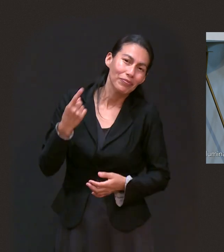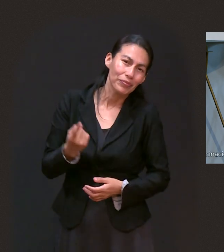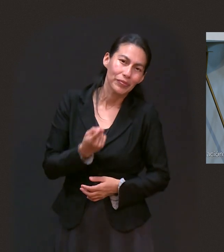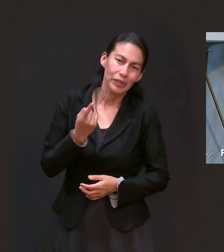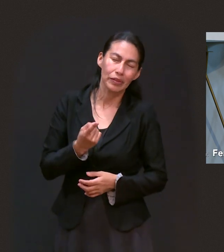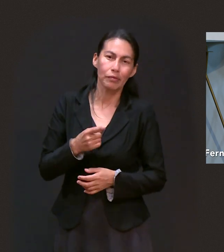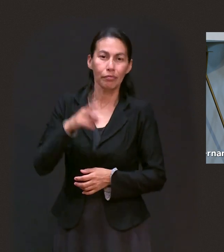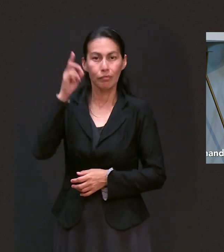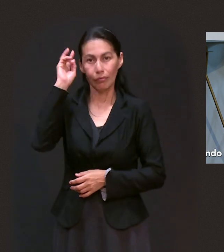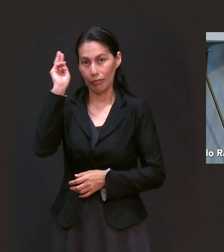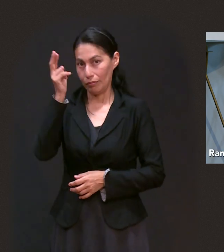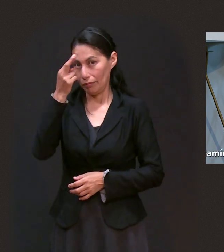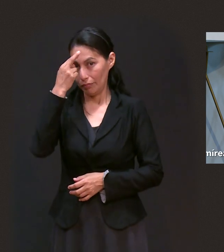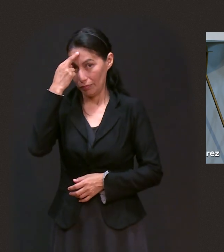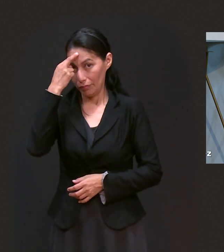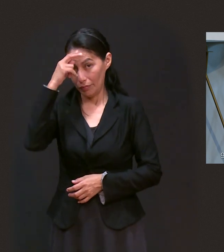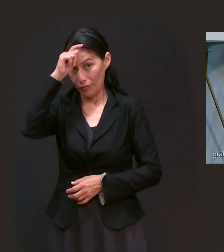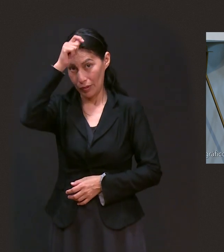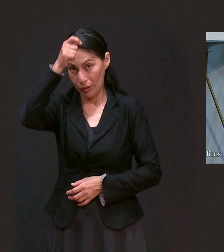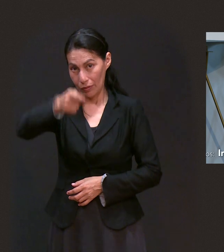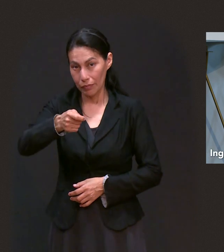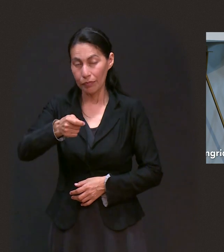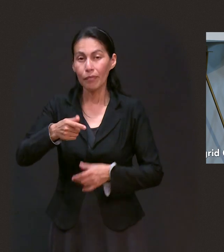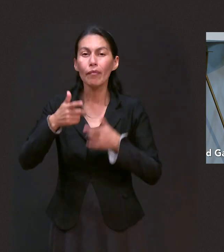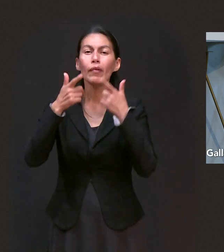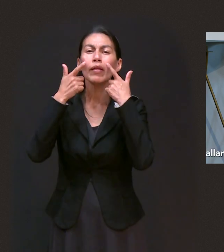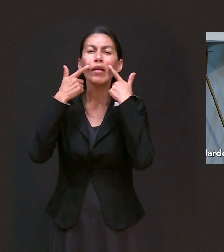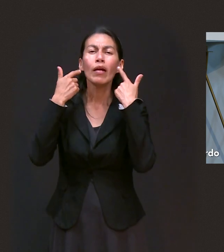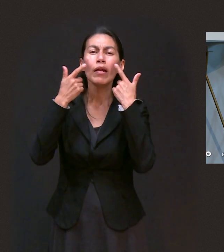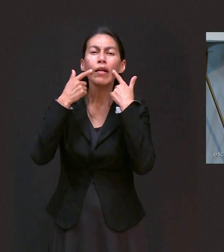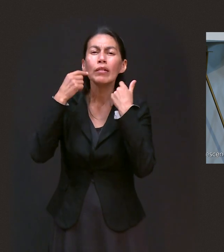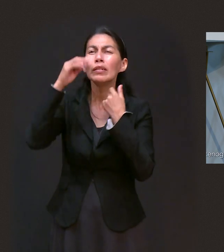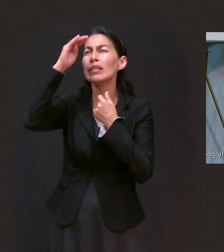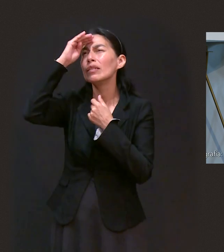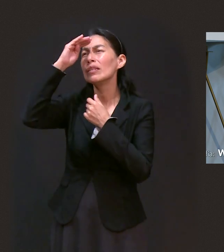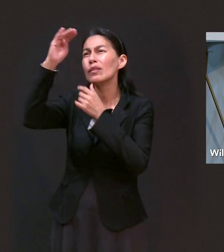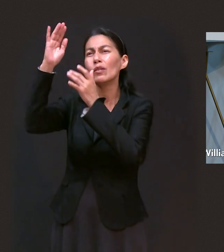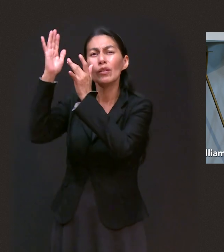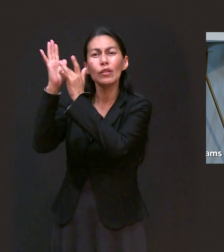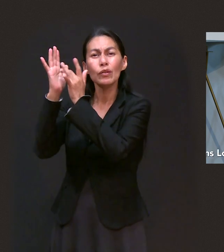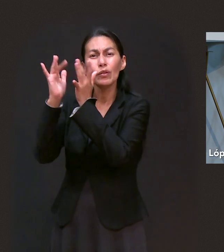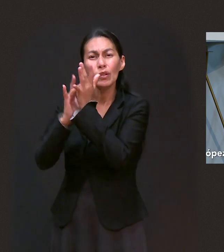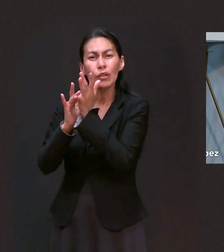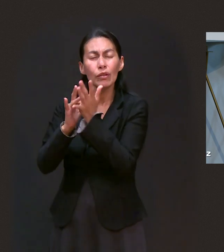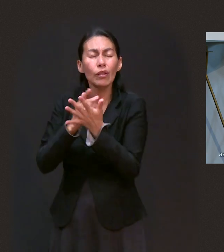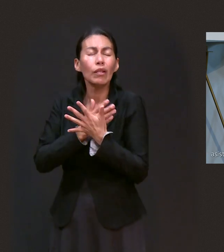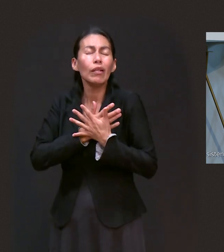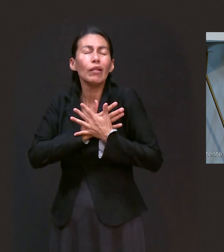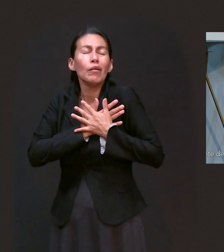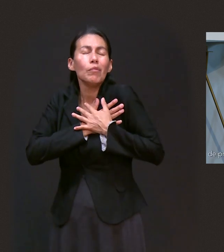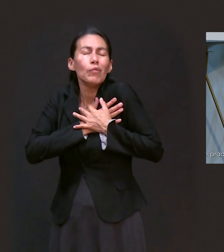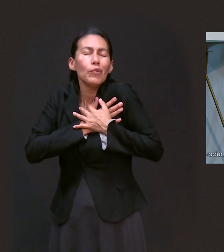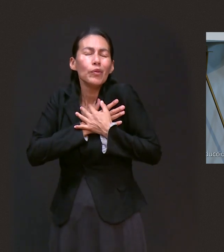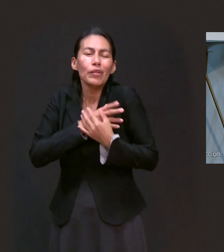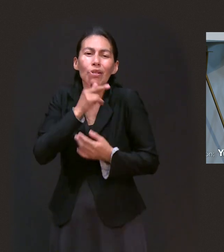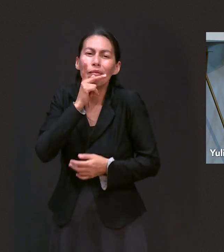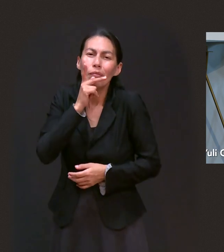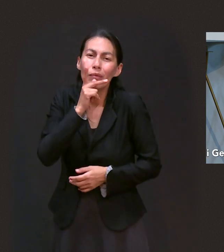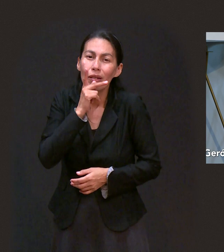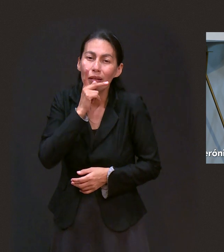infinita recuerden la bendición de dios que la gracia del señor jesucristo